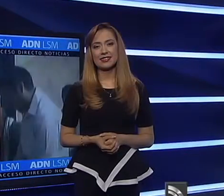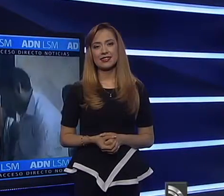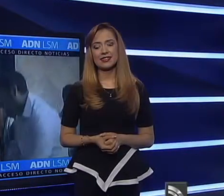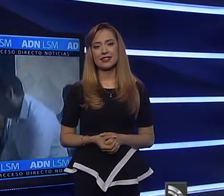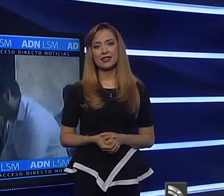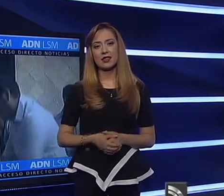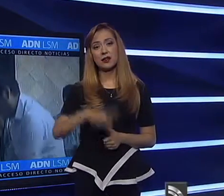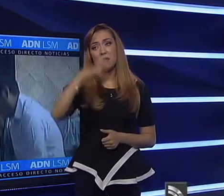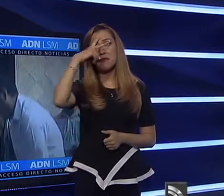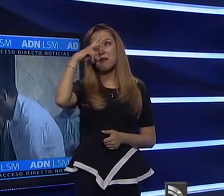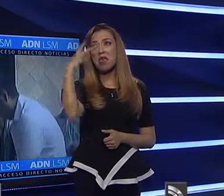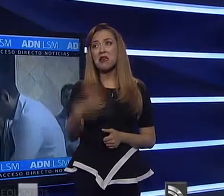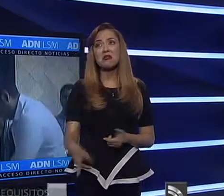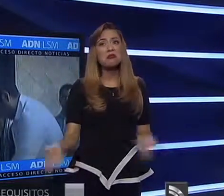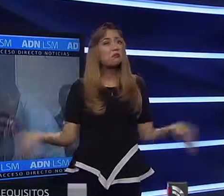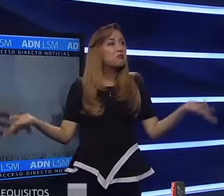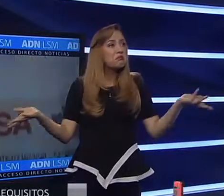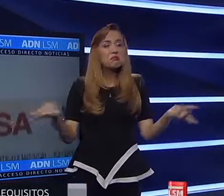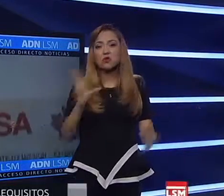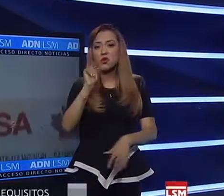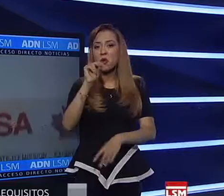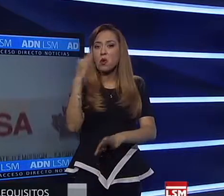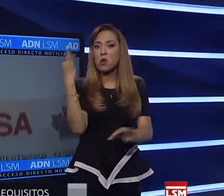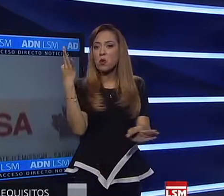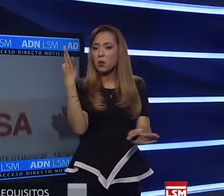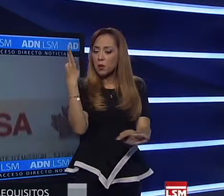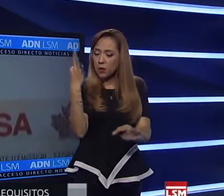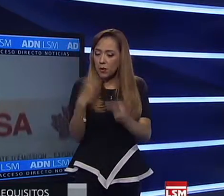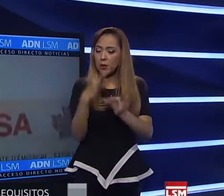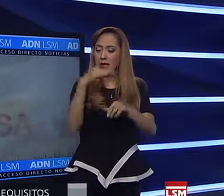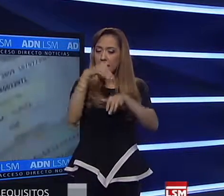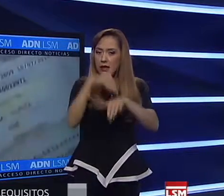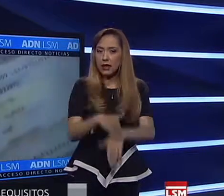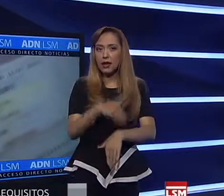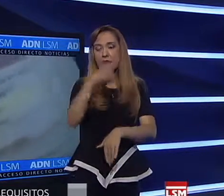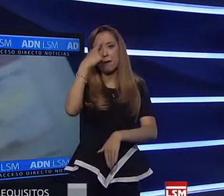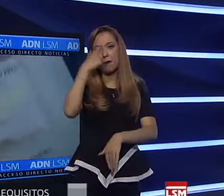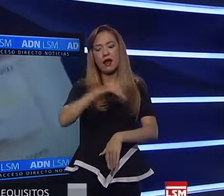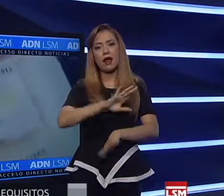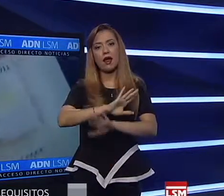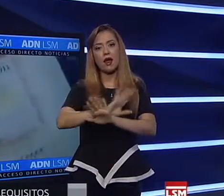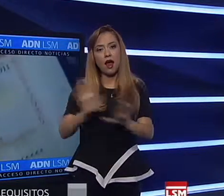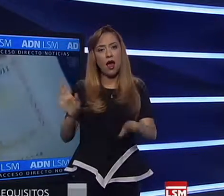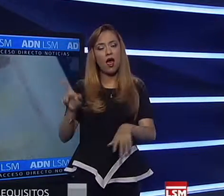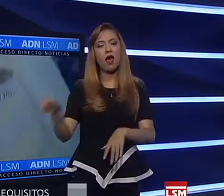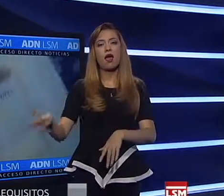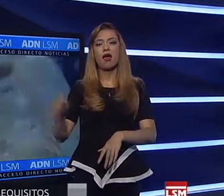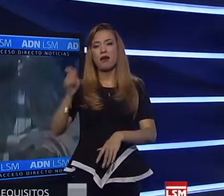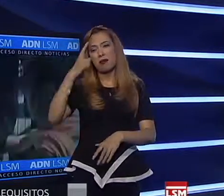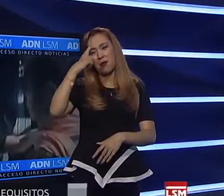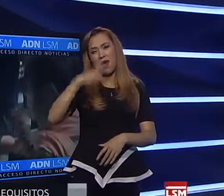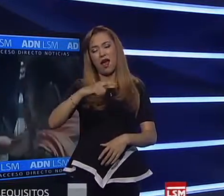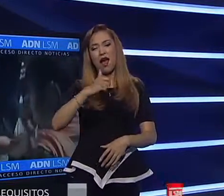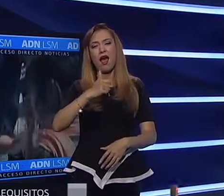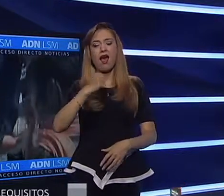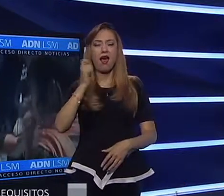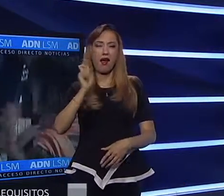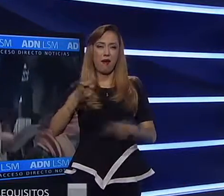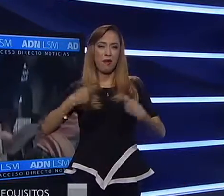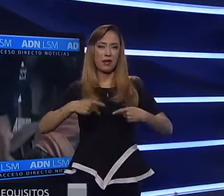México no cumple con los requisitos socioeconómicos para eliminar el visado a los ciudadanos que entren a Canadá, aseguró el secretario del ministro